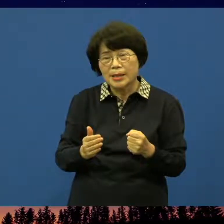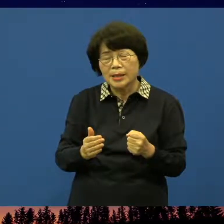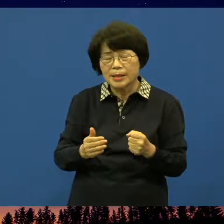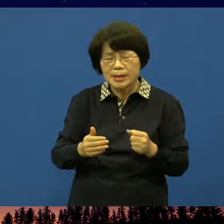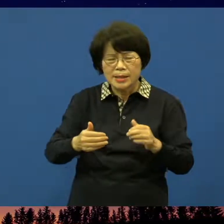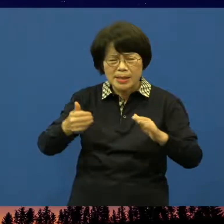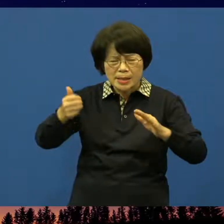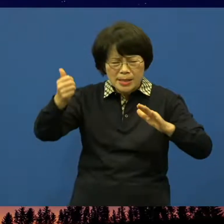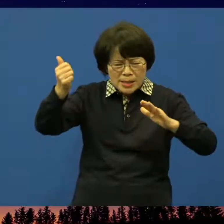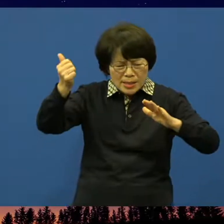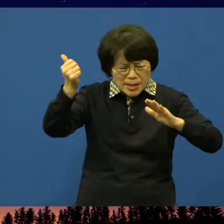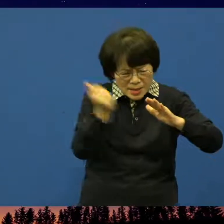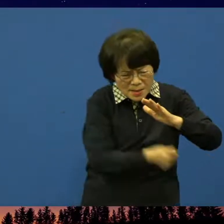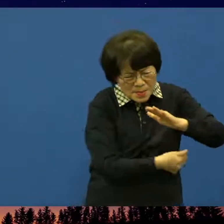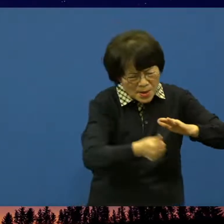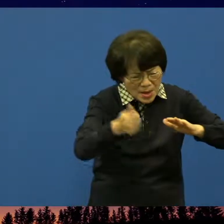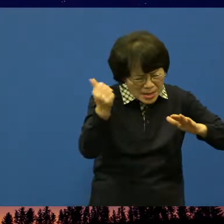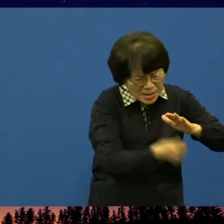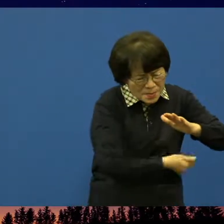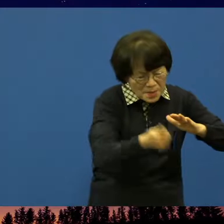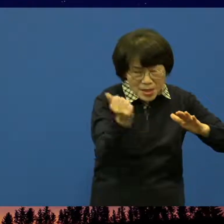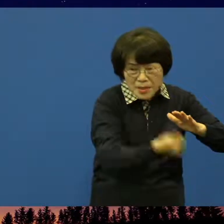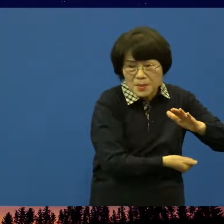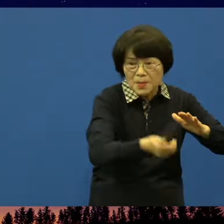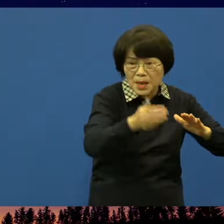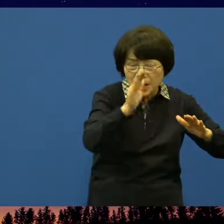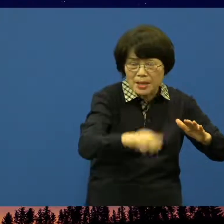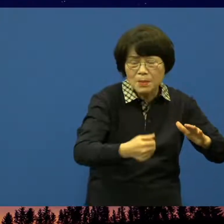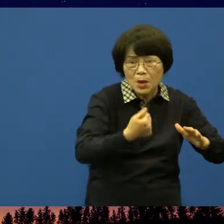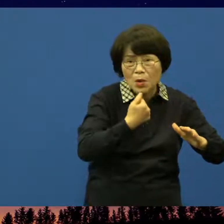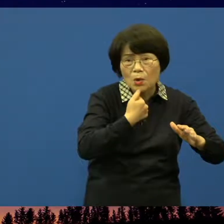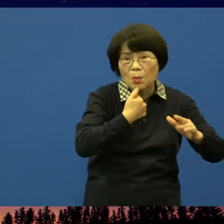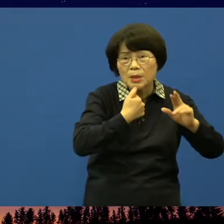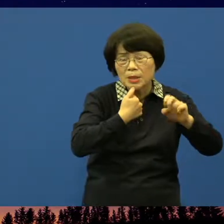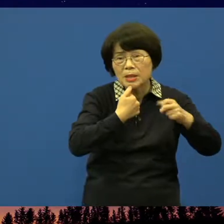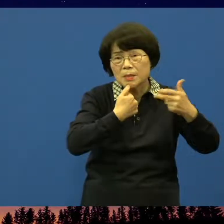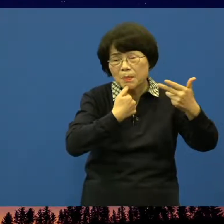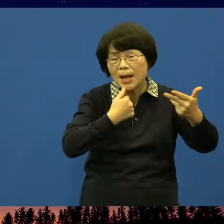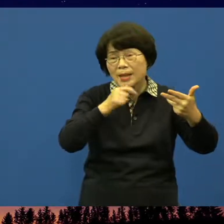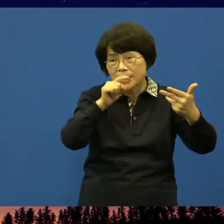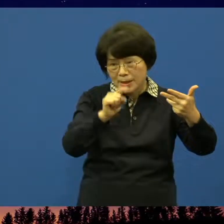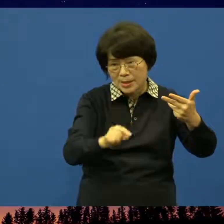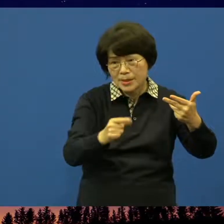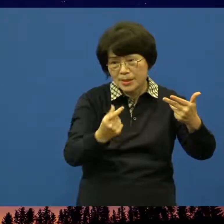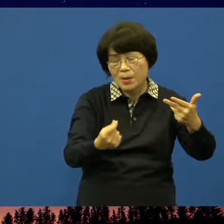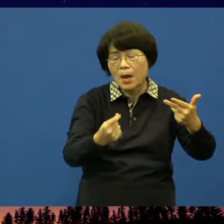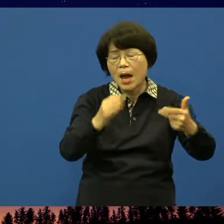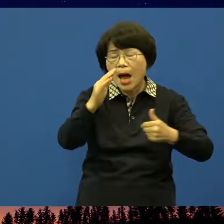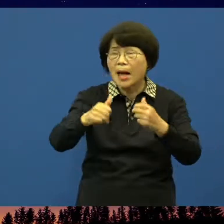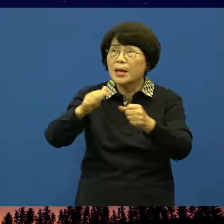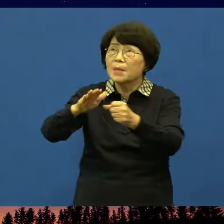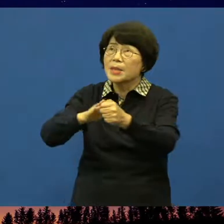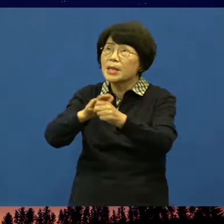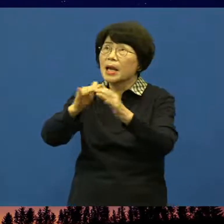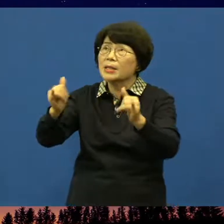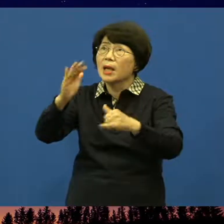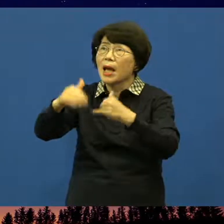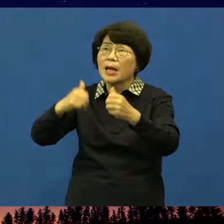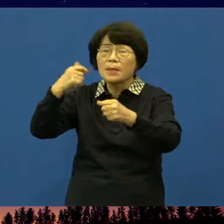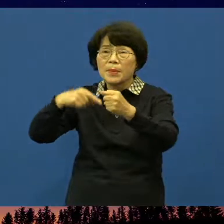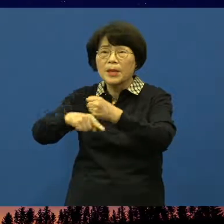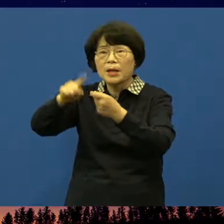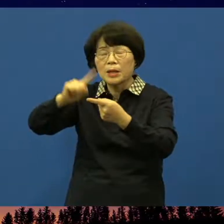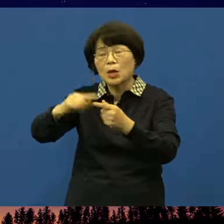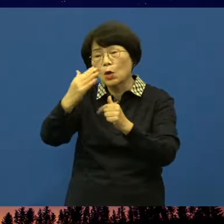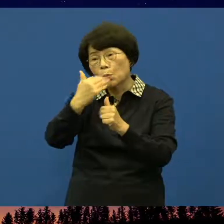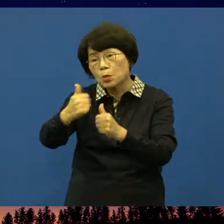실패에 가도 우리는 로마서 8장 28절 같은 말씀을 믿는 거잖아요. 하나님을 사랑하는 자, 그 뜻대로 부르심을 입은 자들에게는